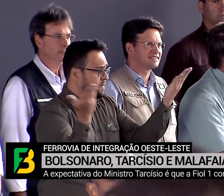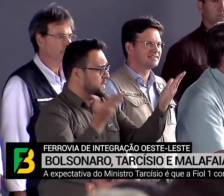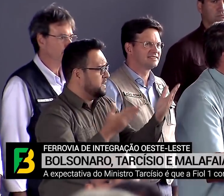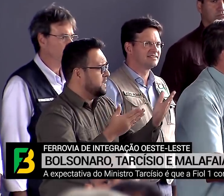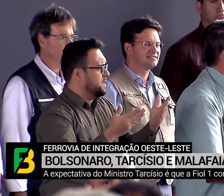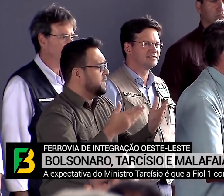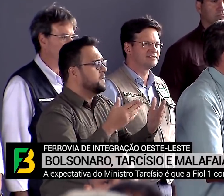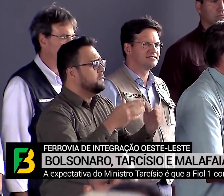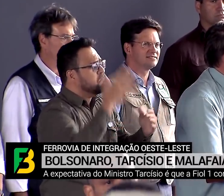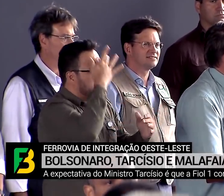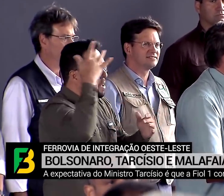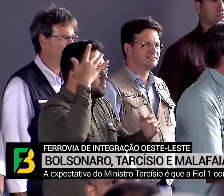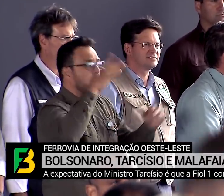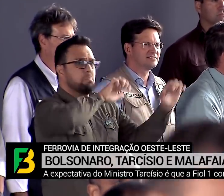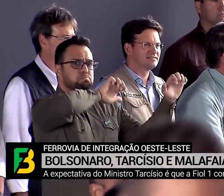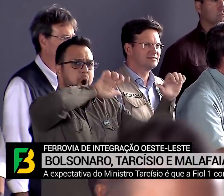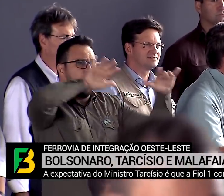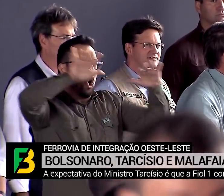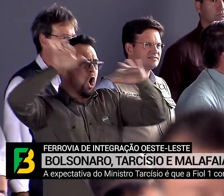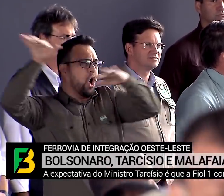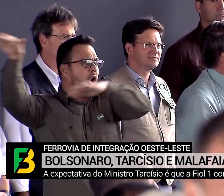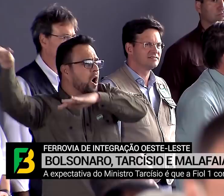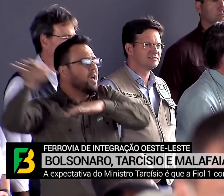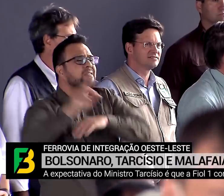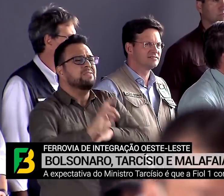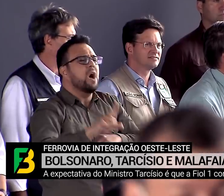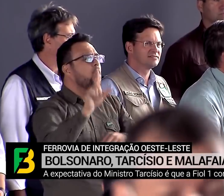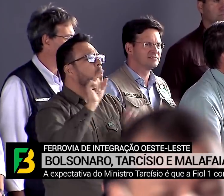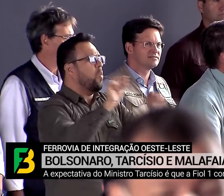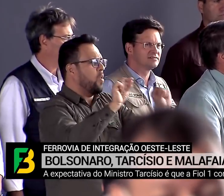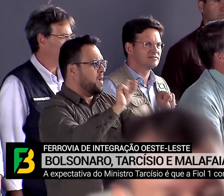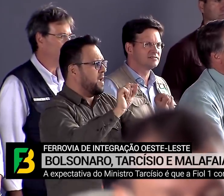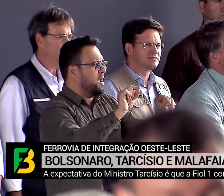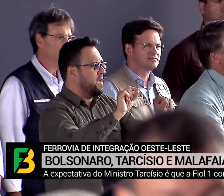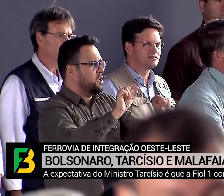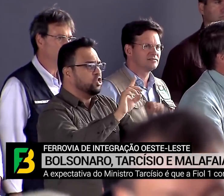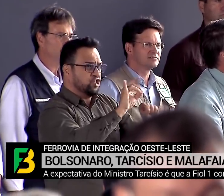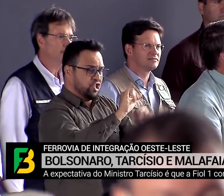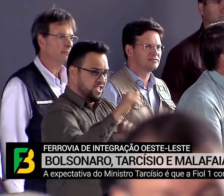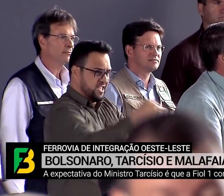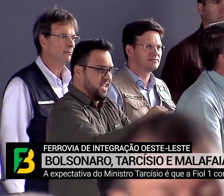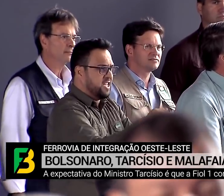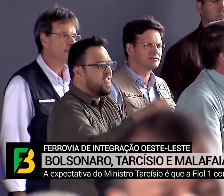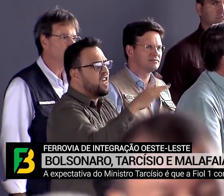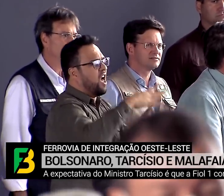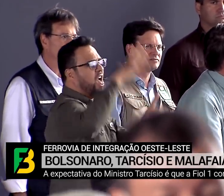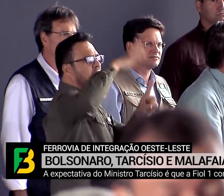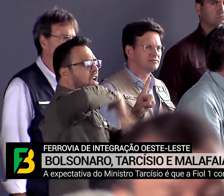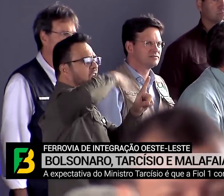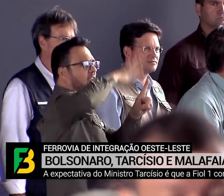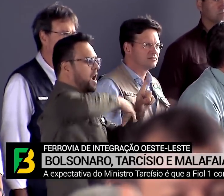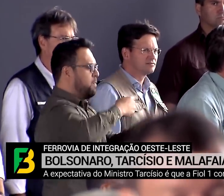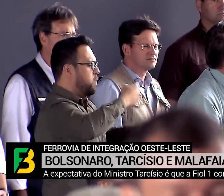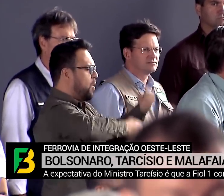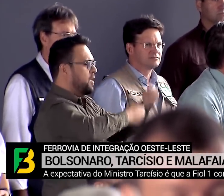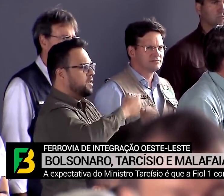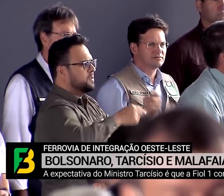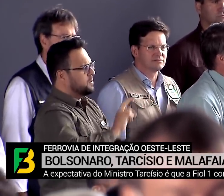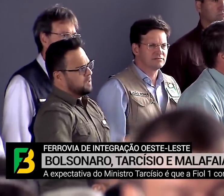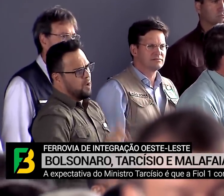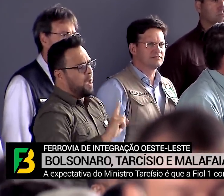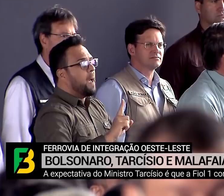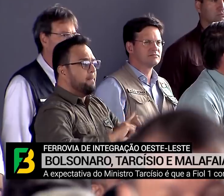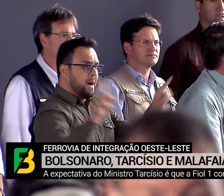que lá estarão Não Para a idolatrar um político